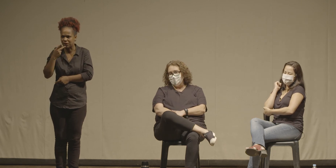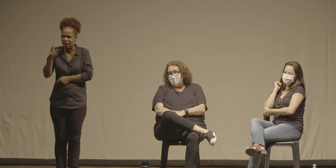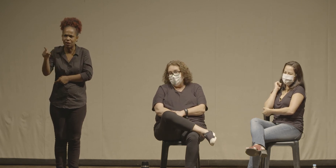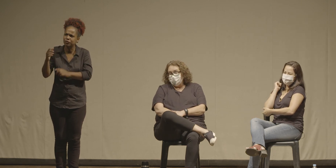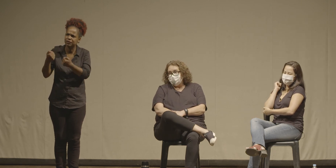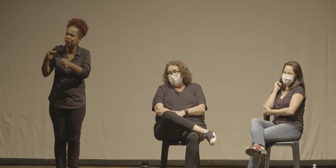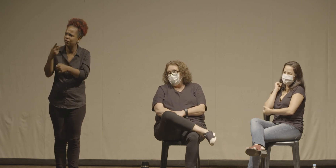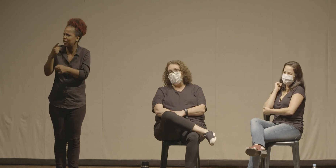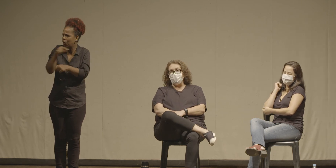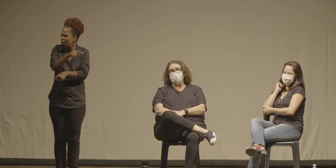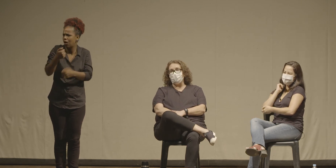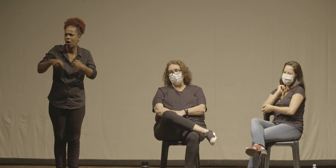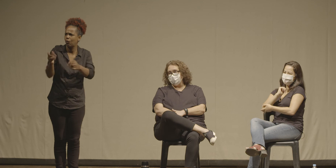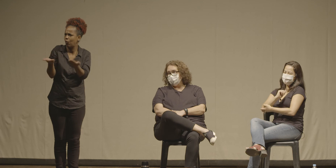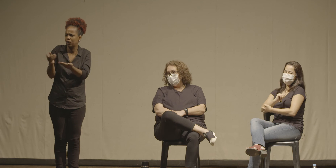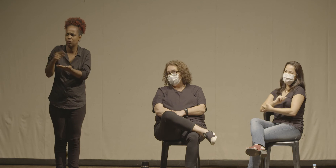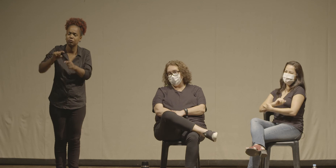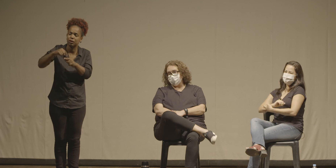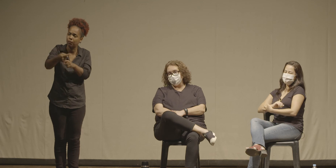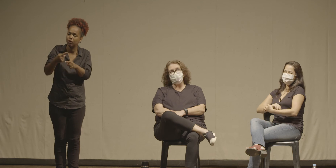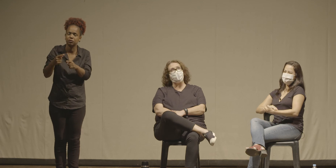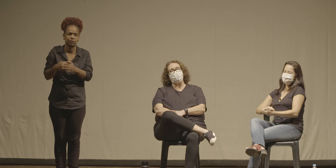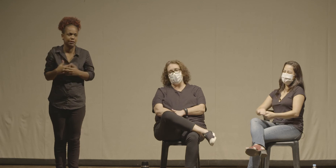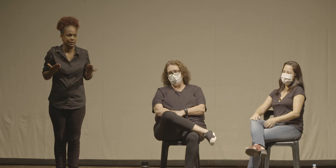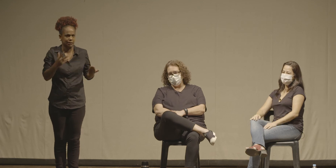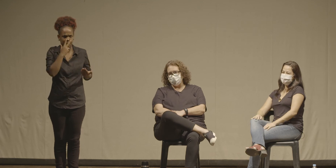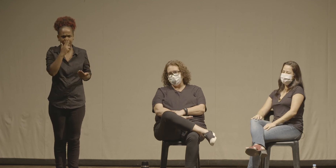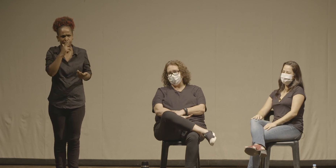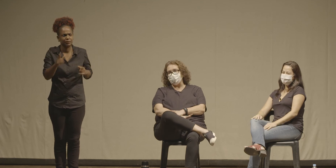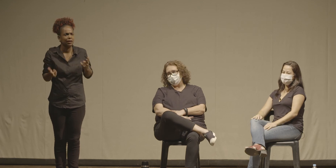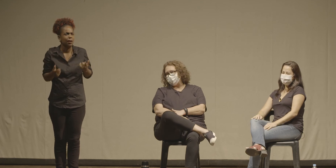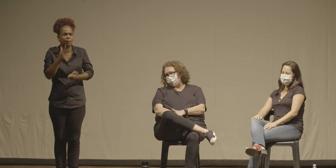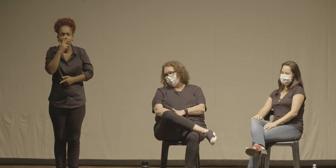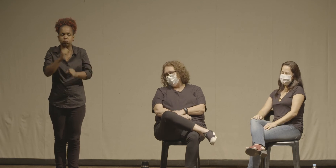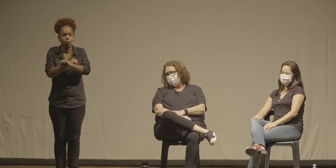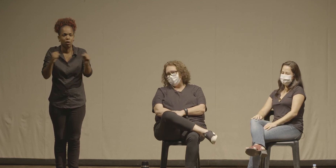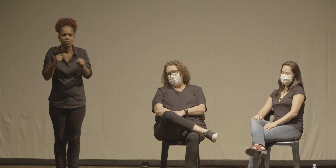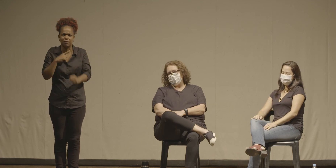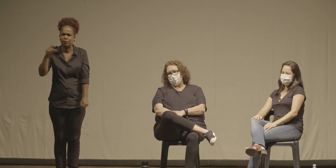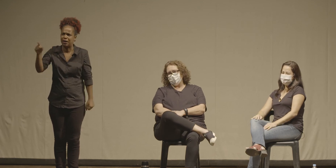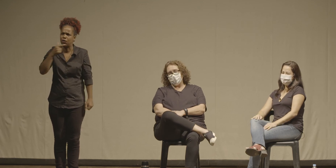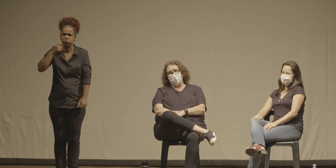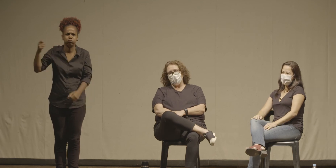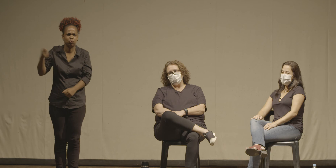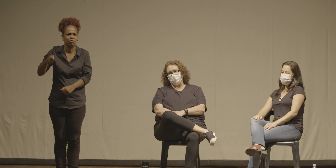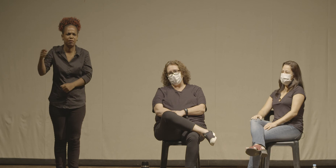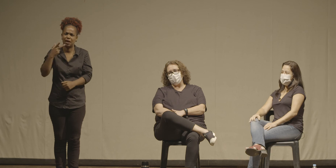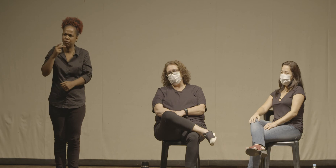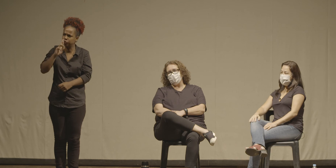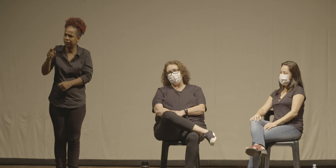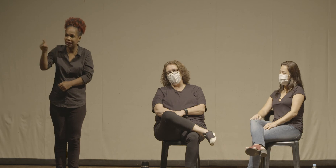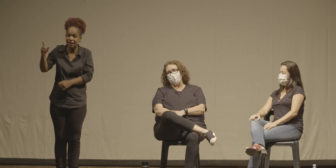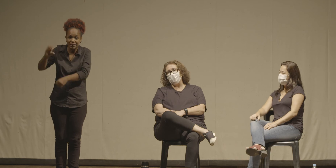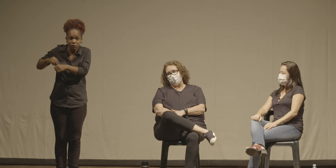jogo. Isso é uma quebra de paradigma, isso é quase assim uma hecatombe, né? Se falar para um ditador que não. Dentro do